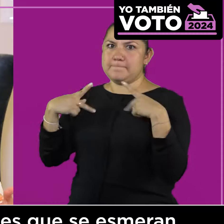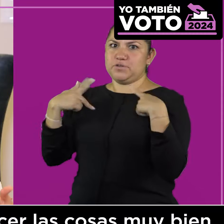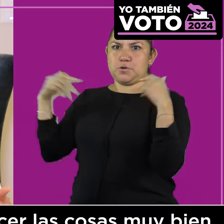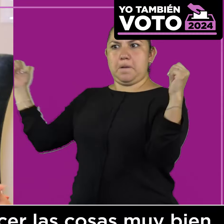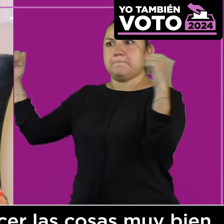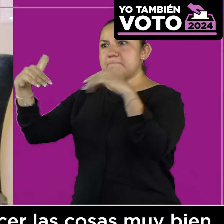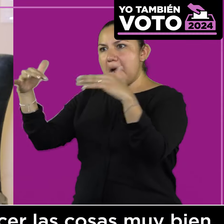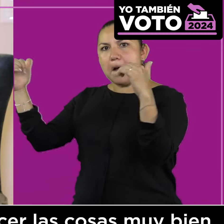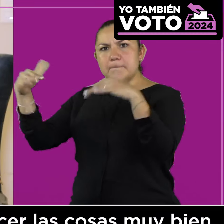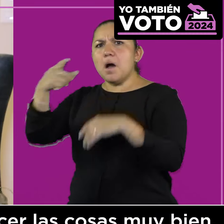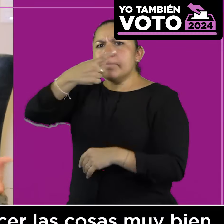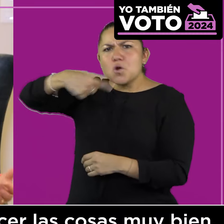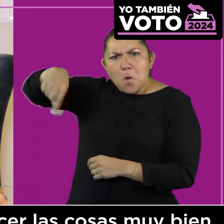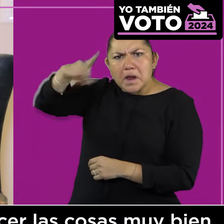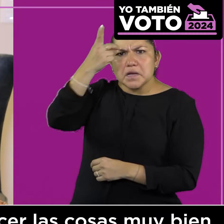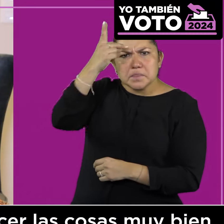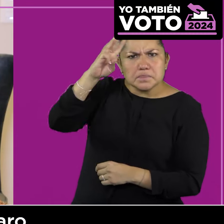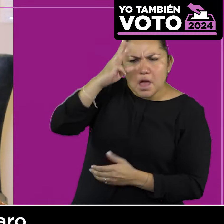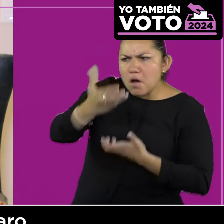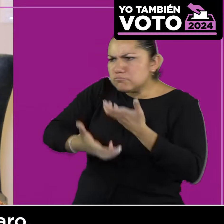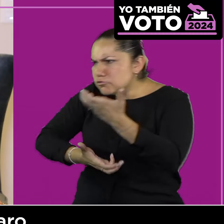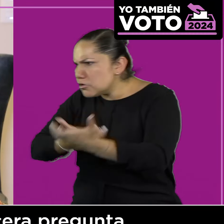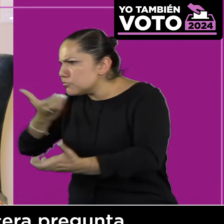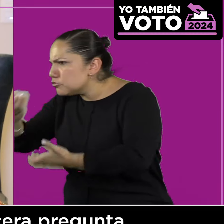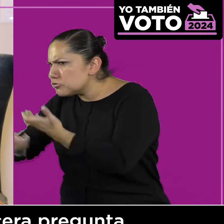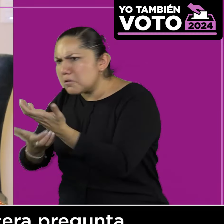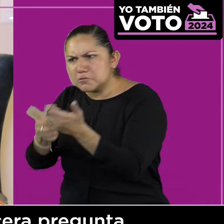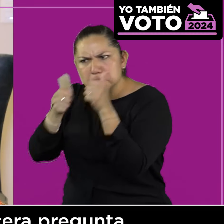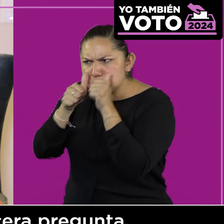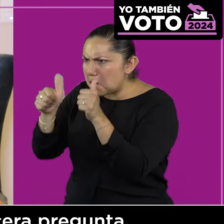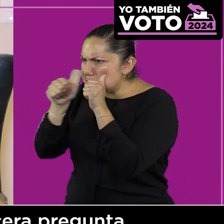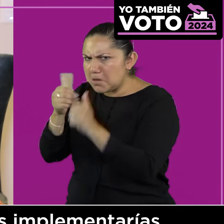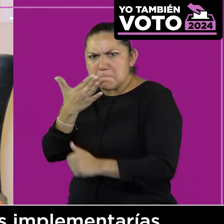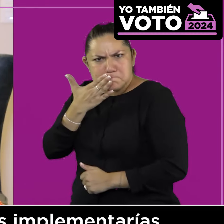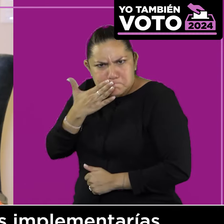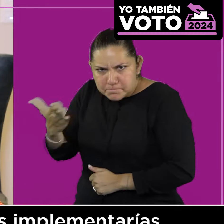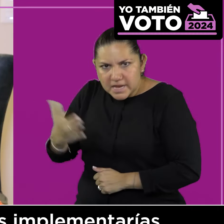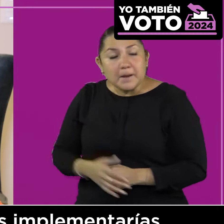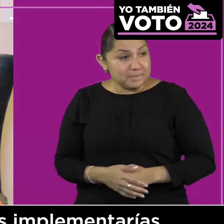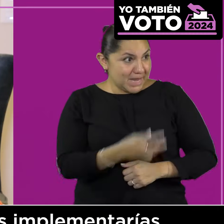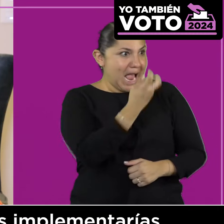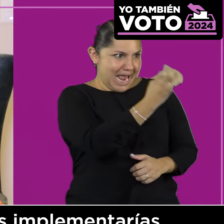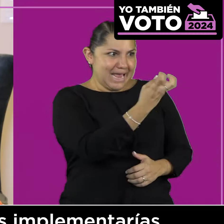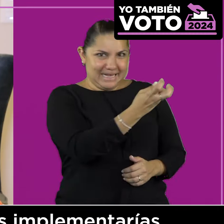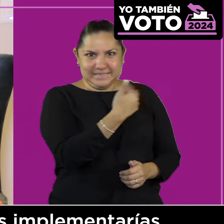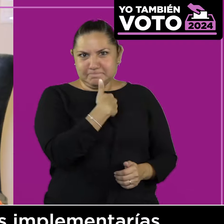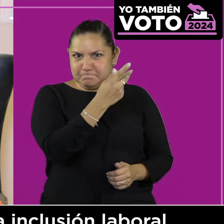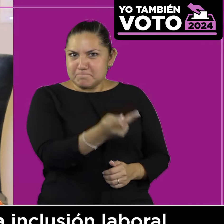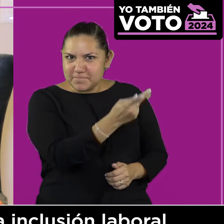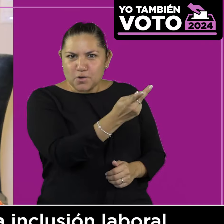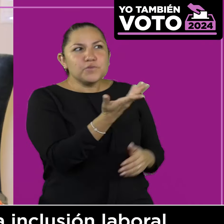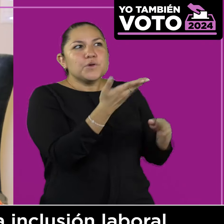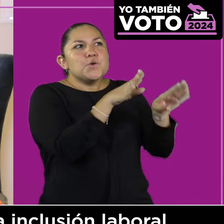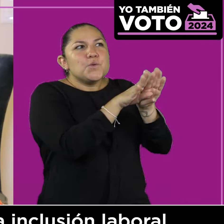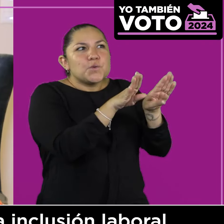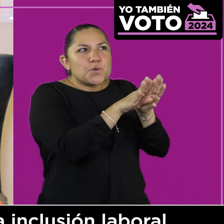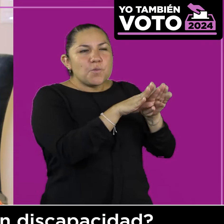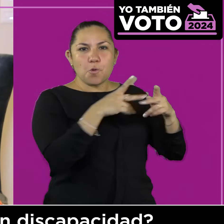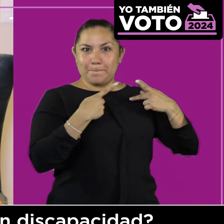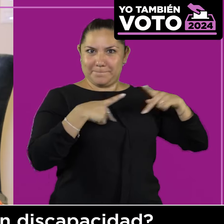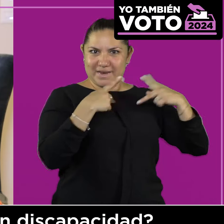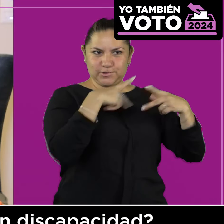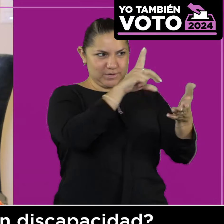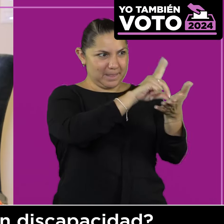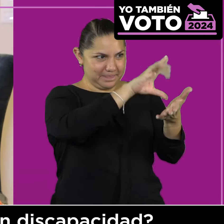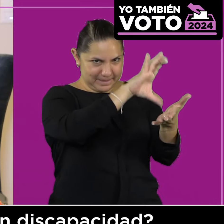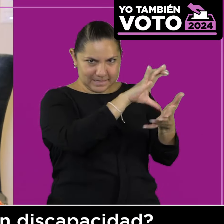esmeran precisamente para hacer las cosas muy bien claro Esa es la tercera pregunta qué estrategias implementarías para fomentar la inclusión laboral